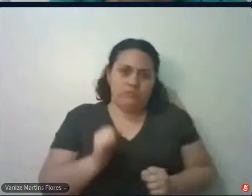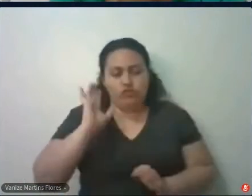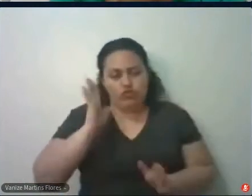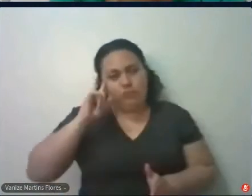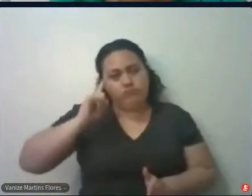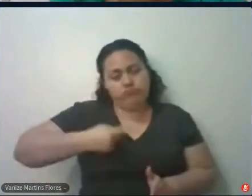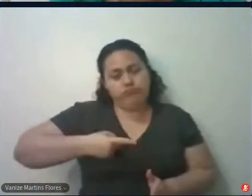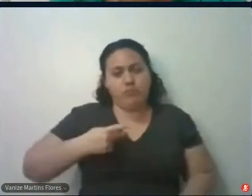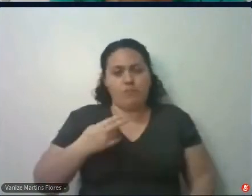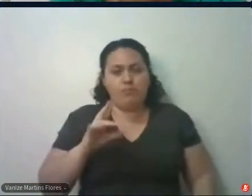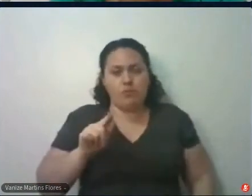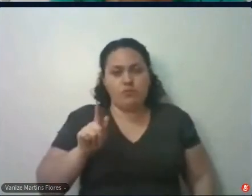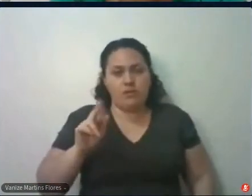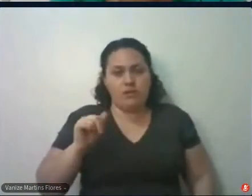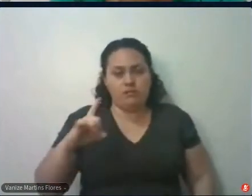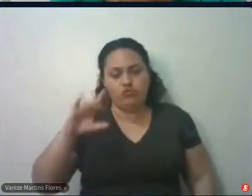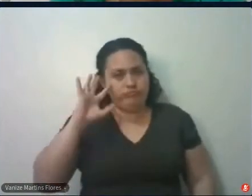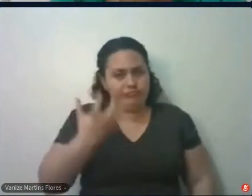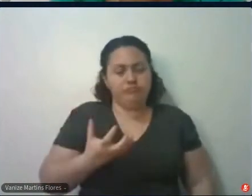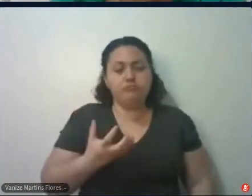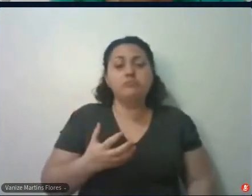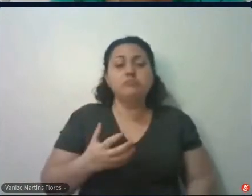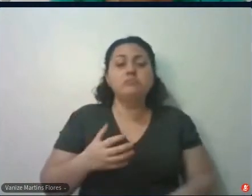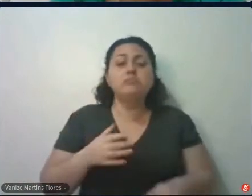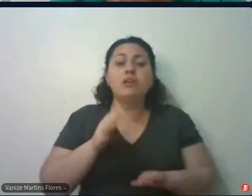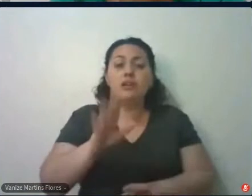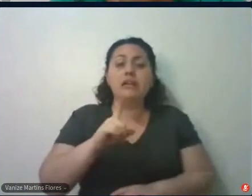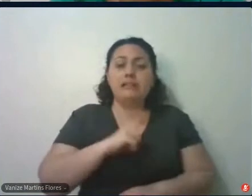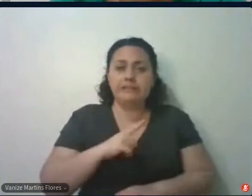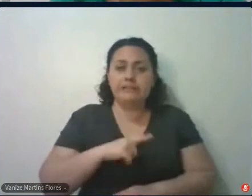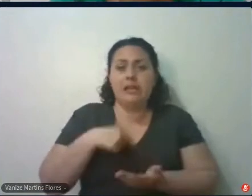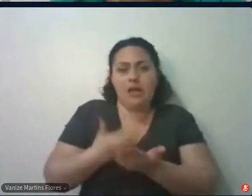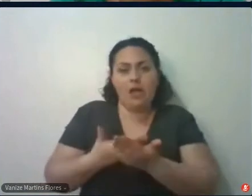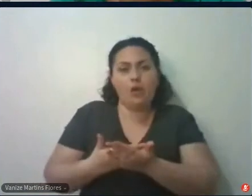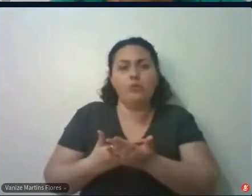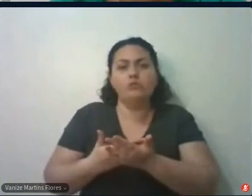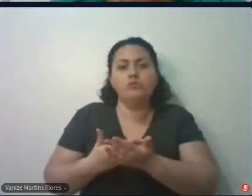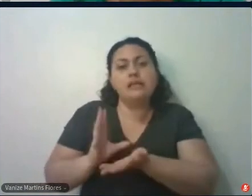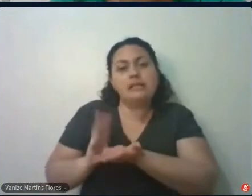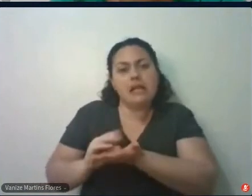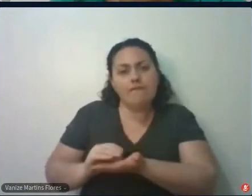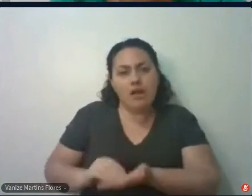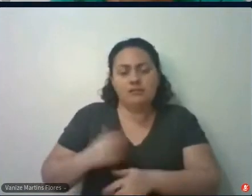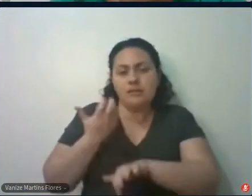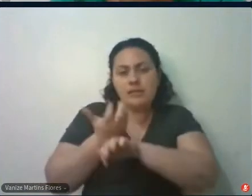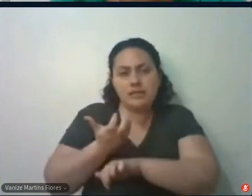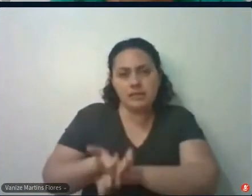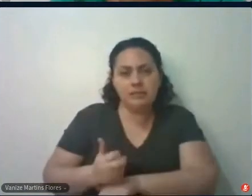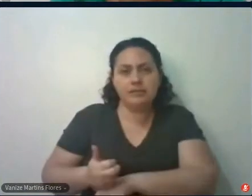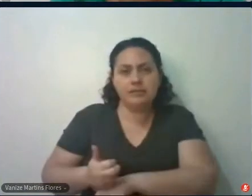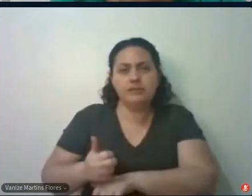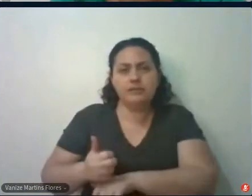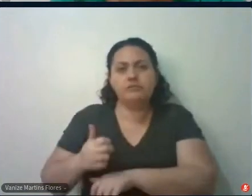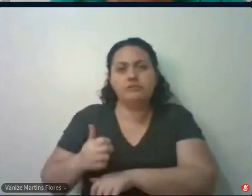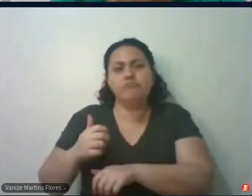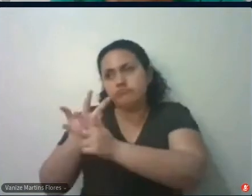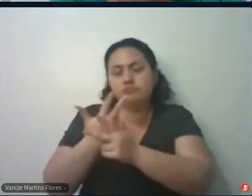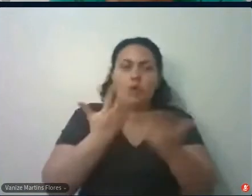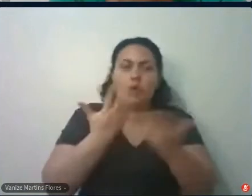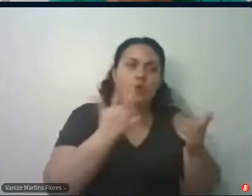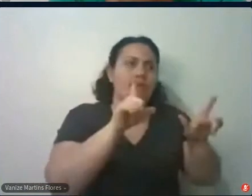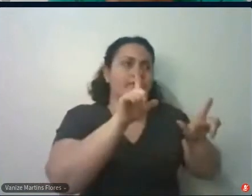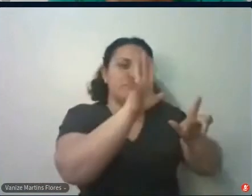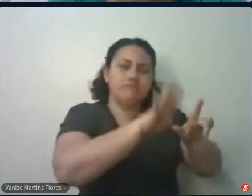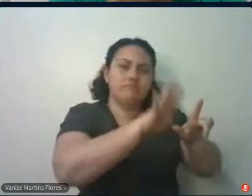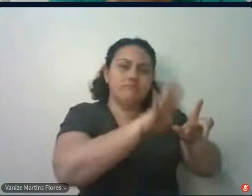Prograde. E se vai haver aulas gravadas, seja elas síncronas ou assíncronas, em todas as disciplinas, ou fica a cargo do professor escolher o método? Fica a cargo